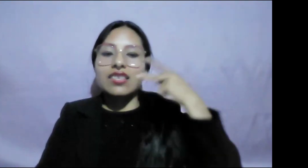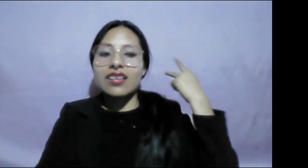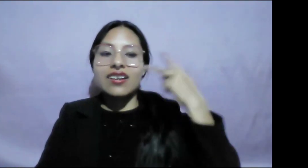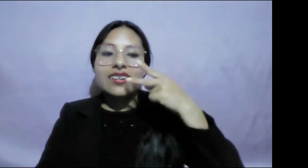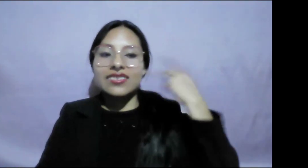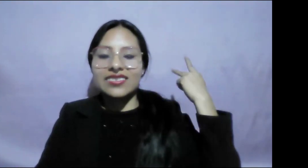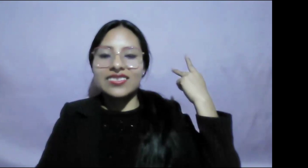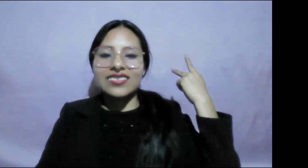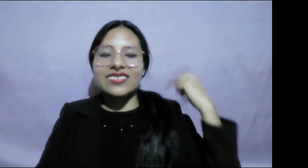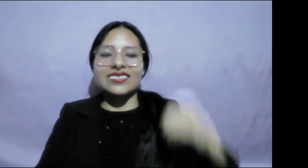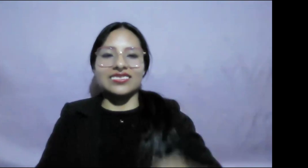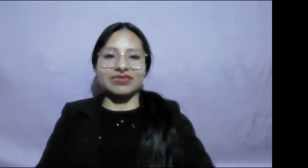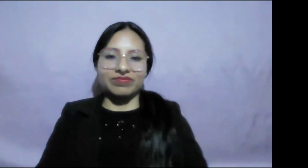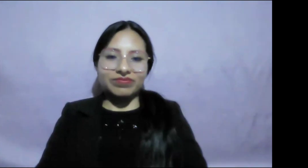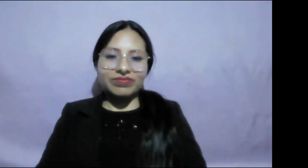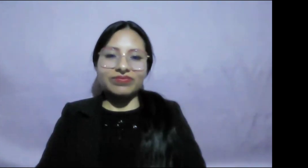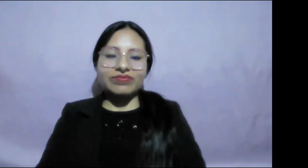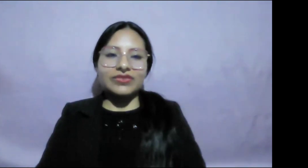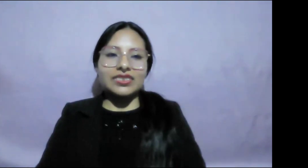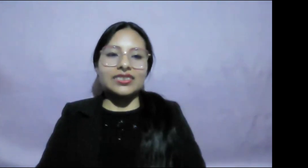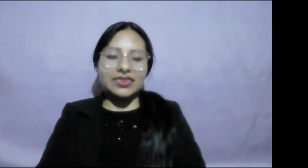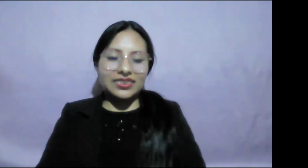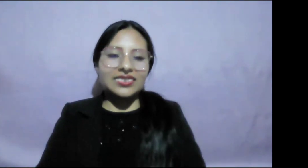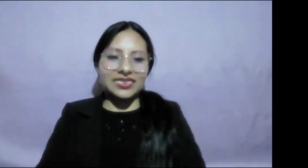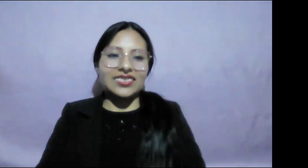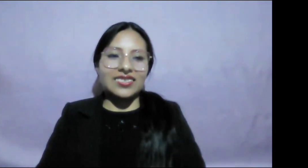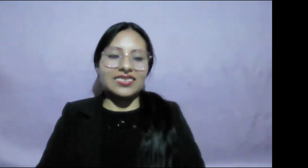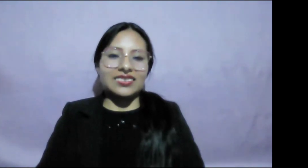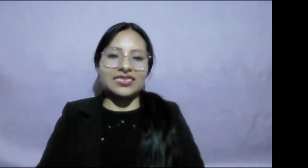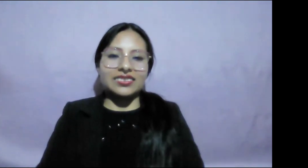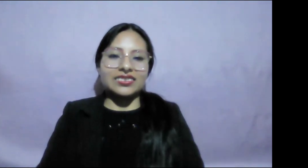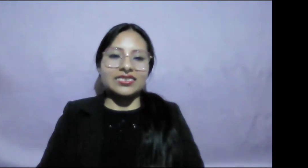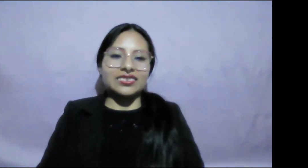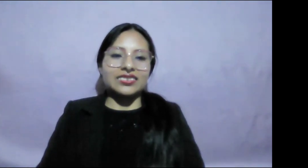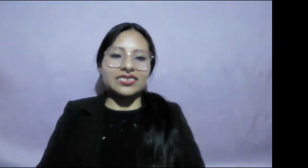Ahí está muy bien continuamos